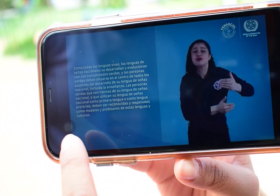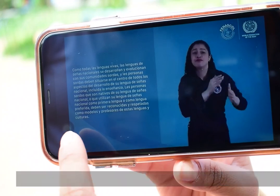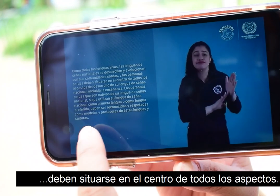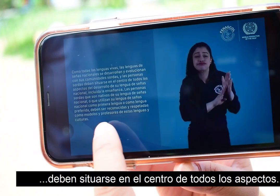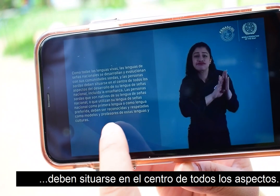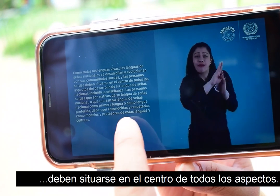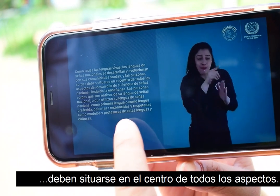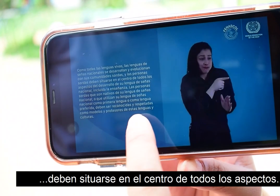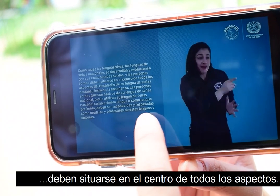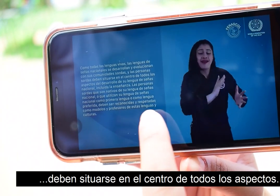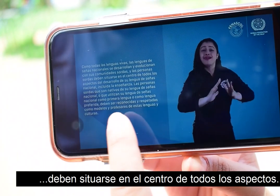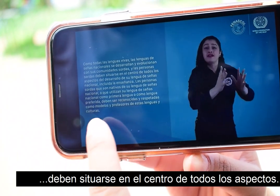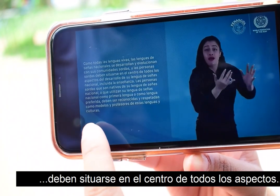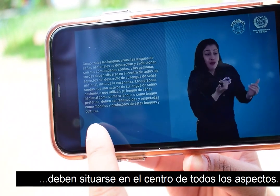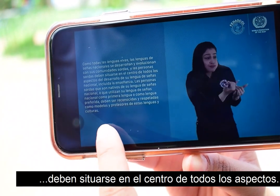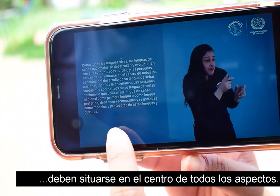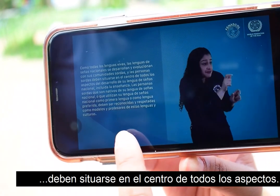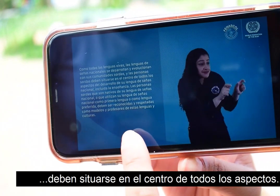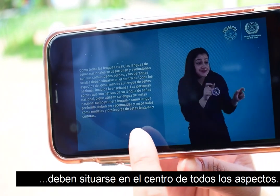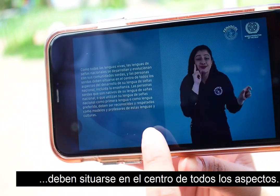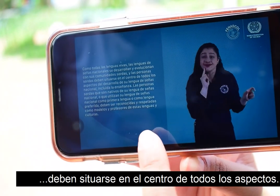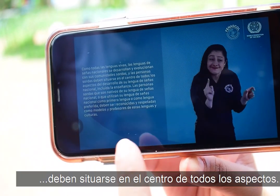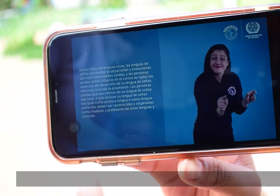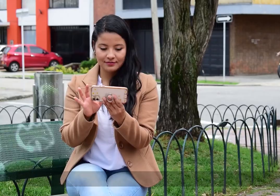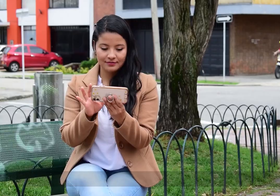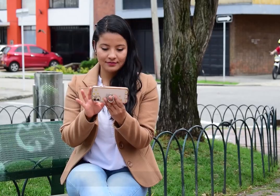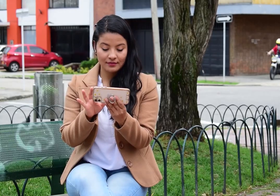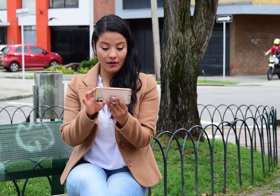Deben situarse en el centro de todos los aspectos del desarrollo.